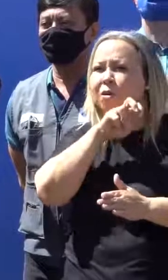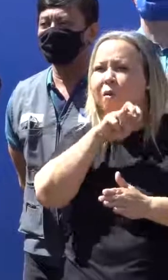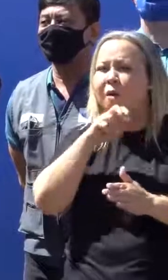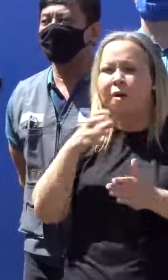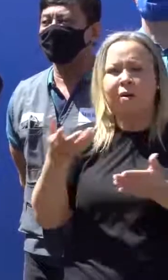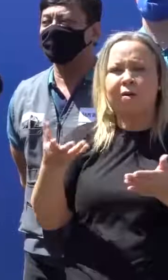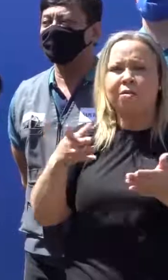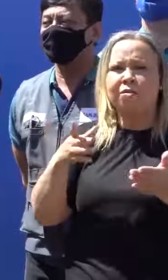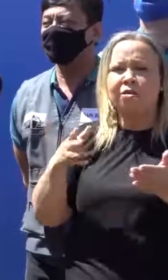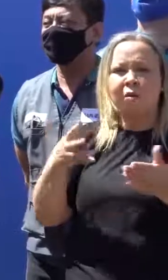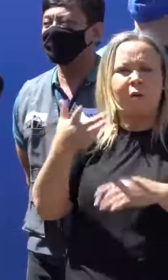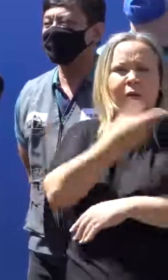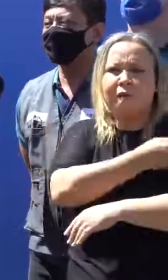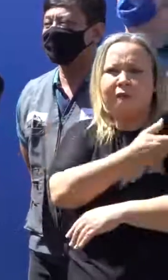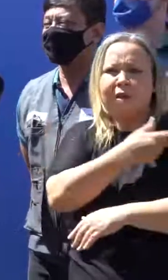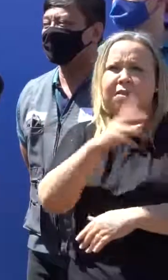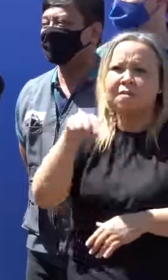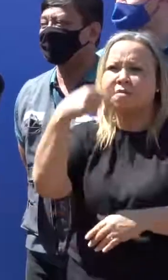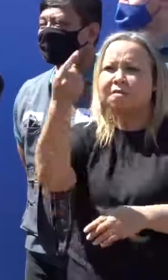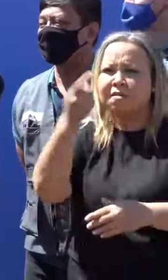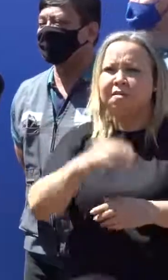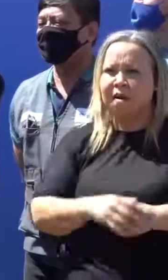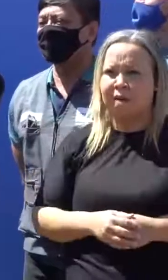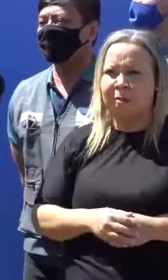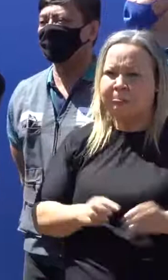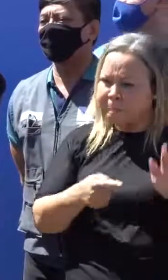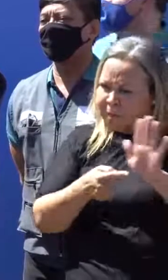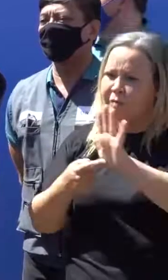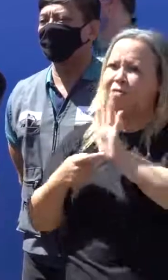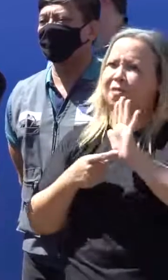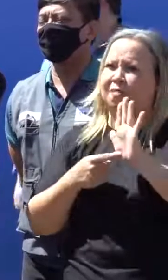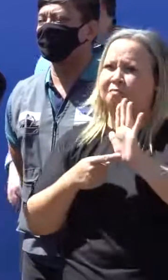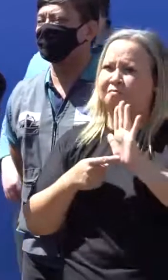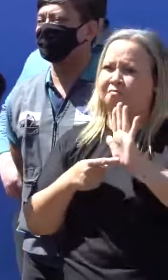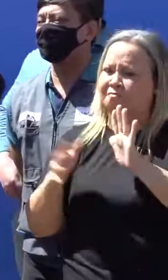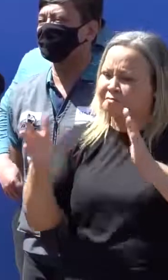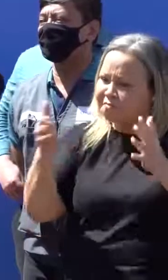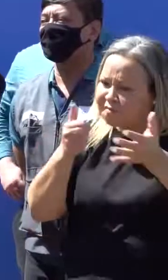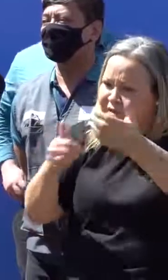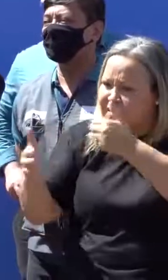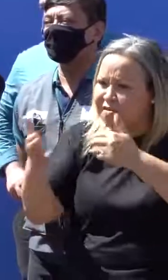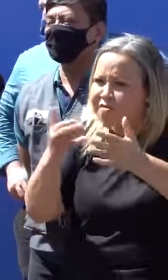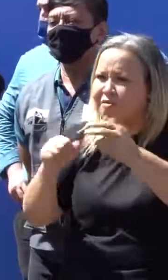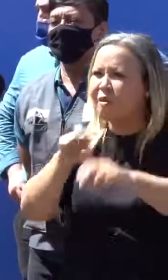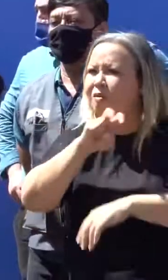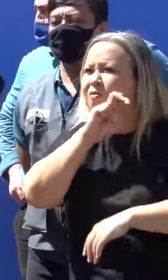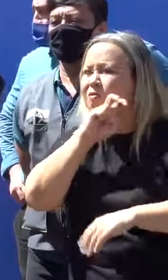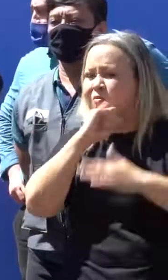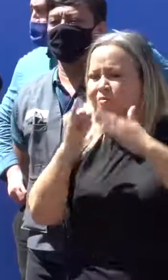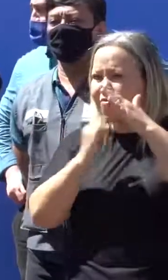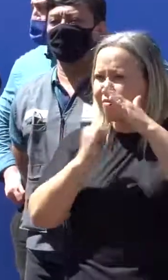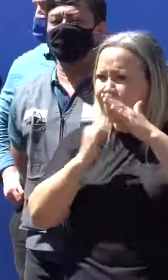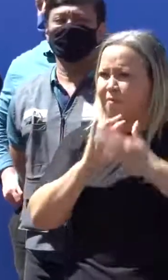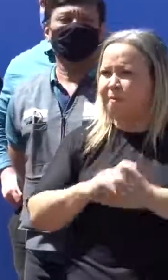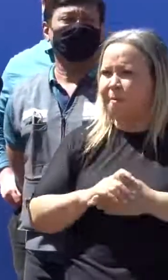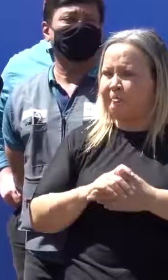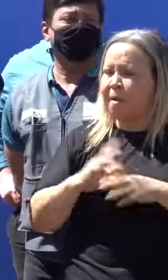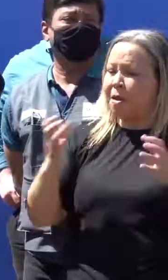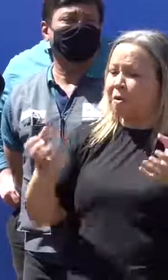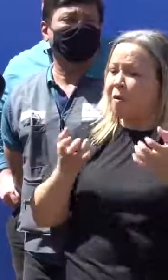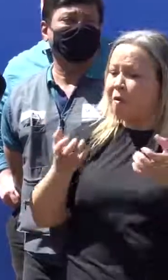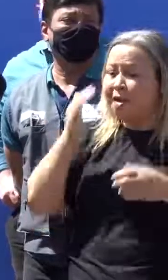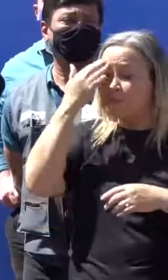mais. Isso é fácil de demonstrar. Nós demonstramos isso. E nós queremos nos entender na esfera